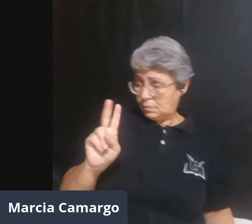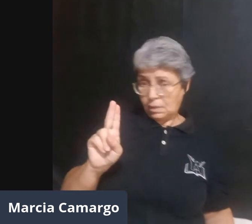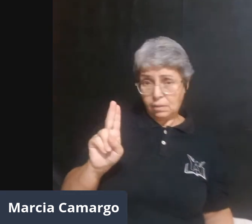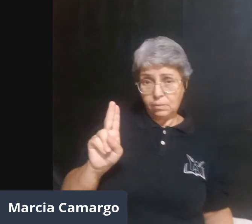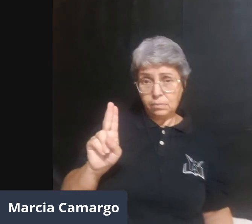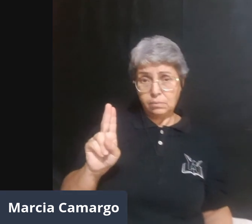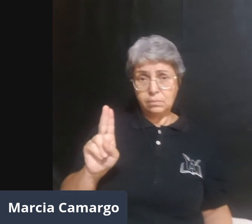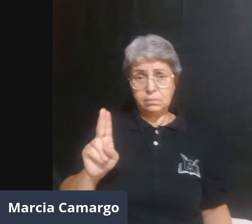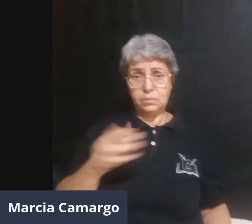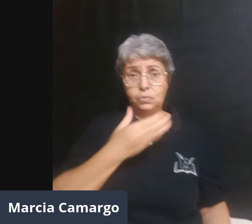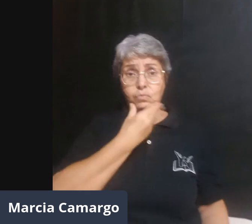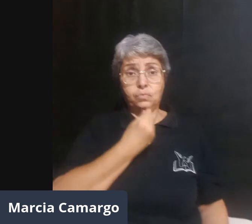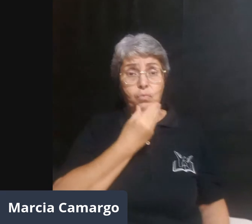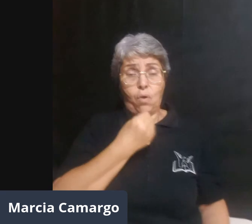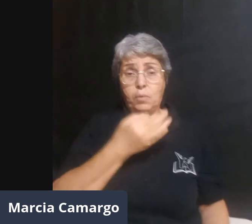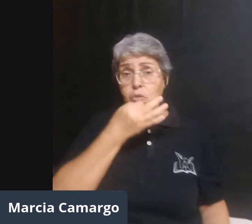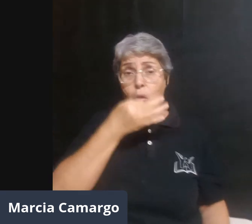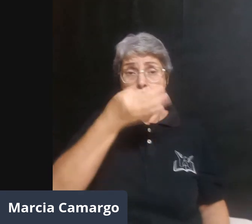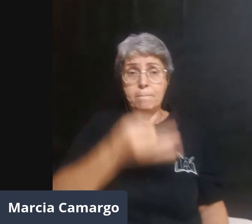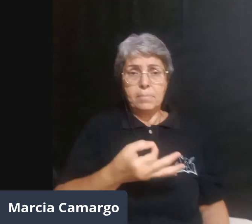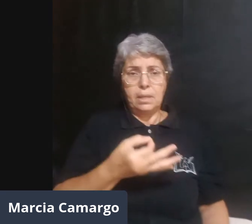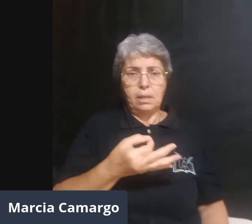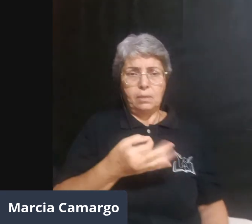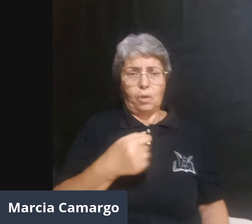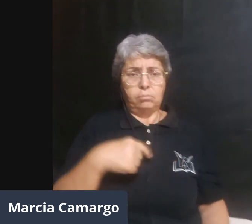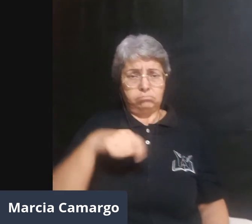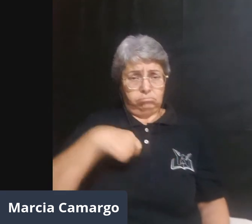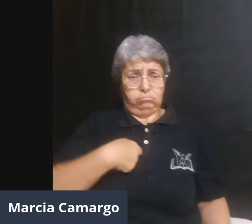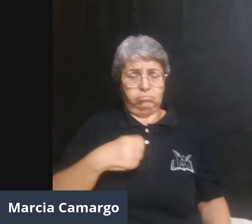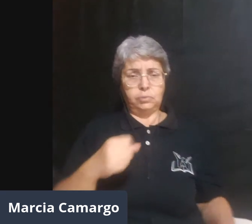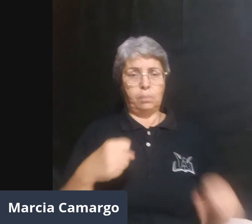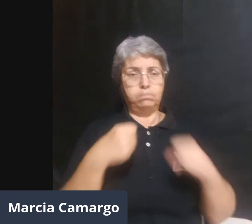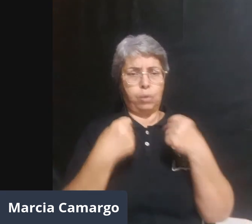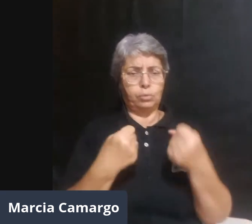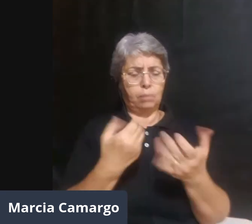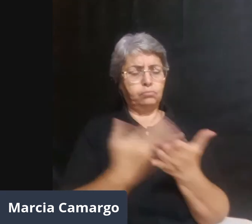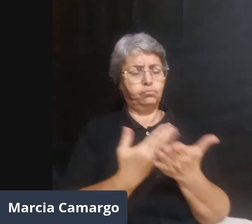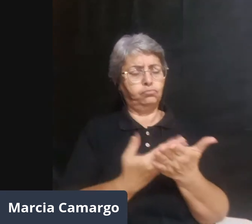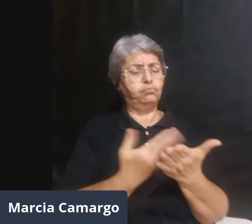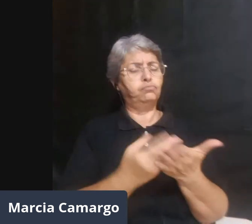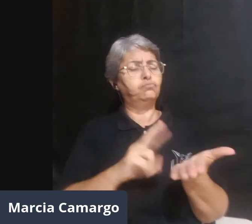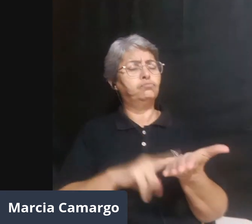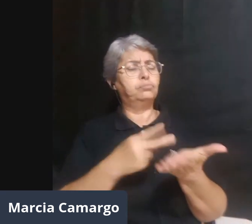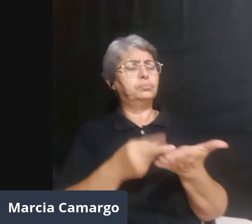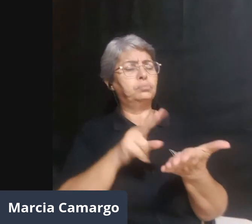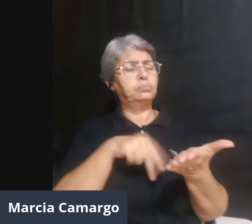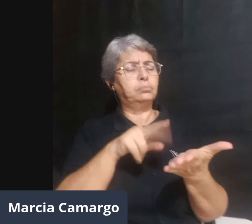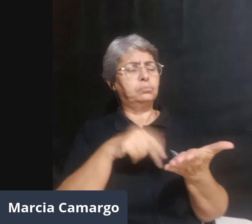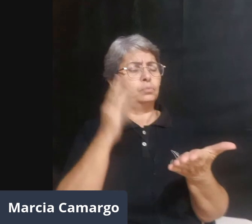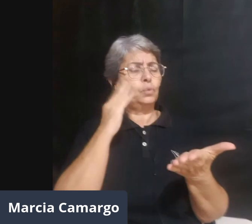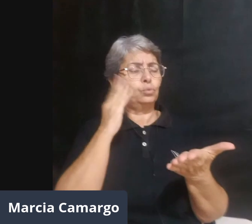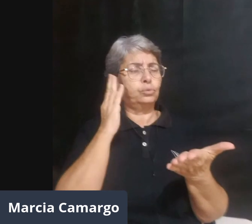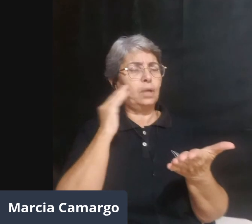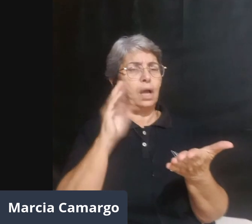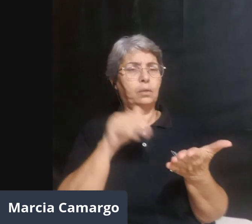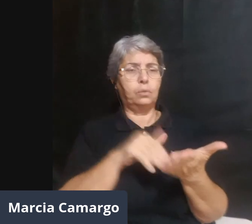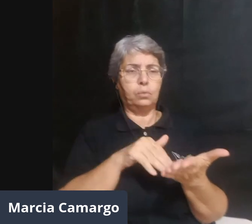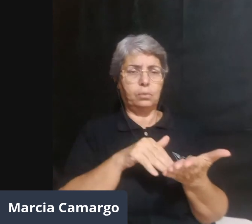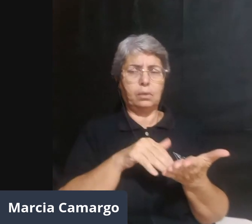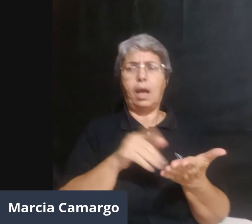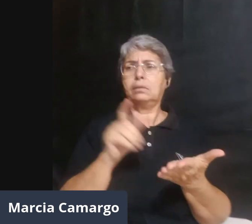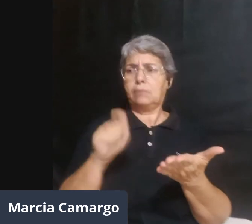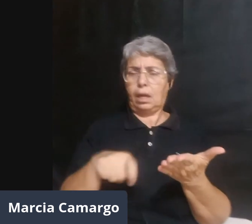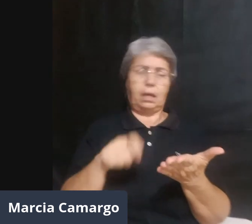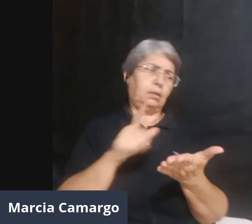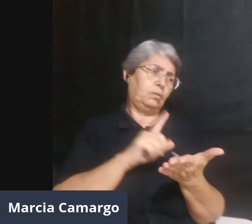seja, a opinião daquele que tem poder para interpretar as Escrituras. É ele quem diz, isso é possível fazer, aquilo não é